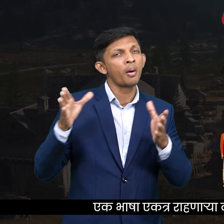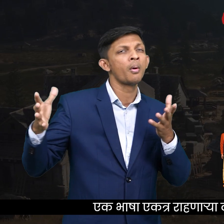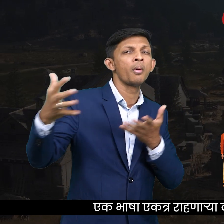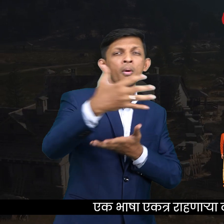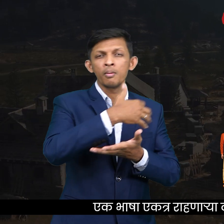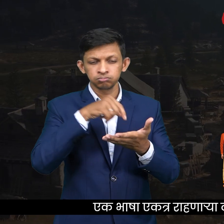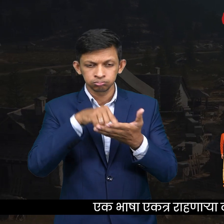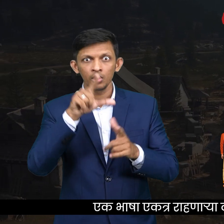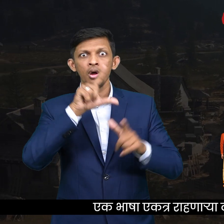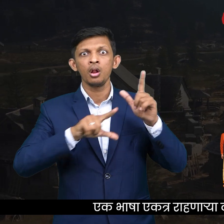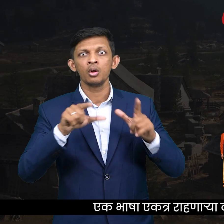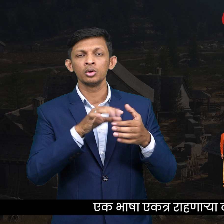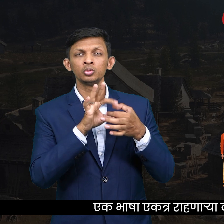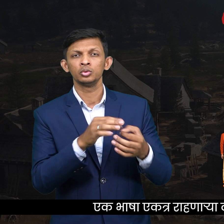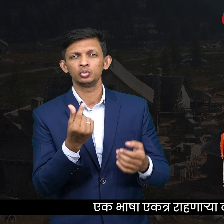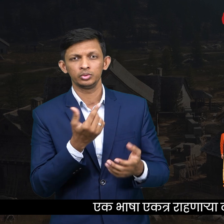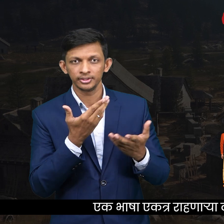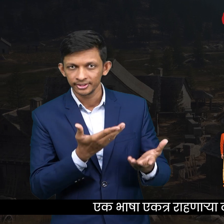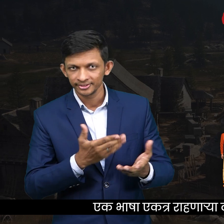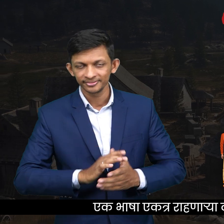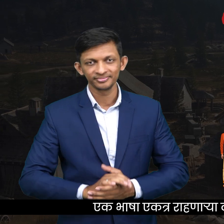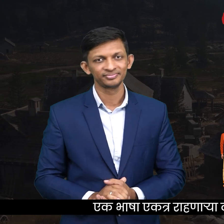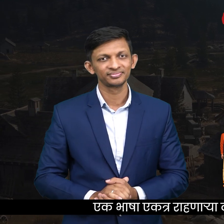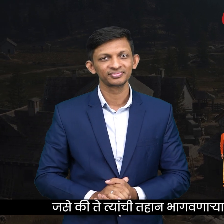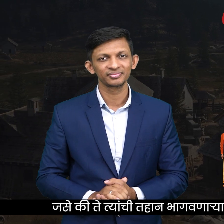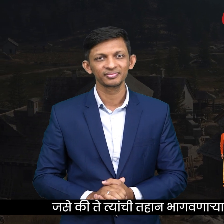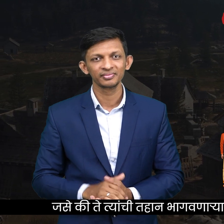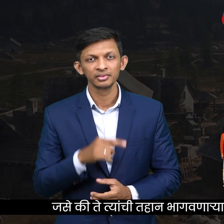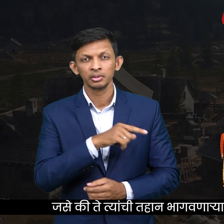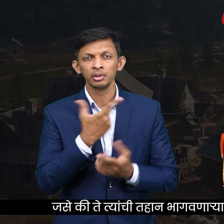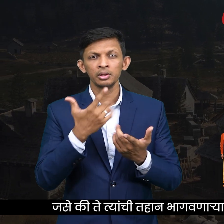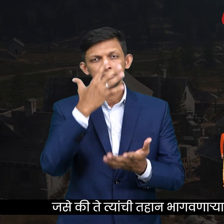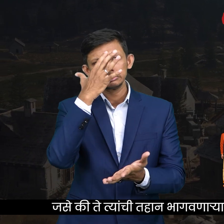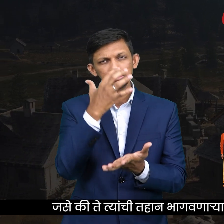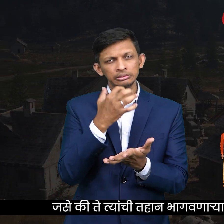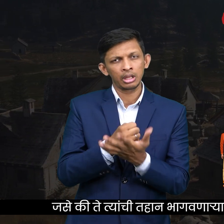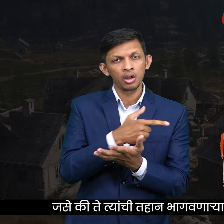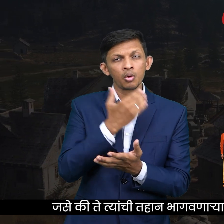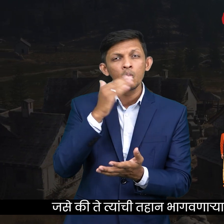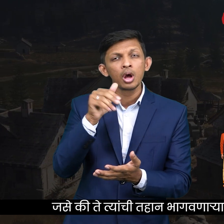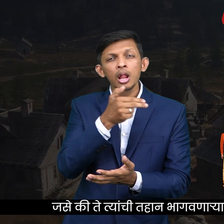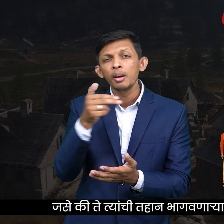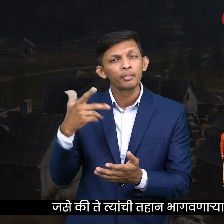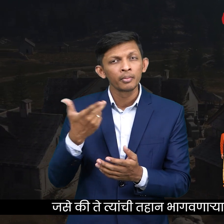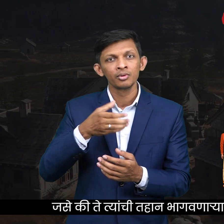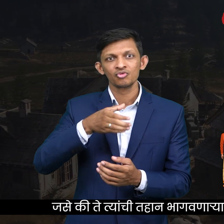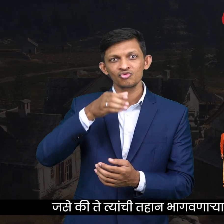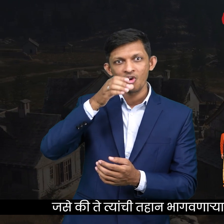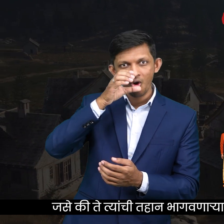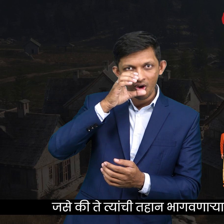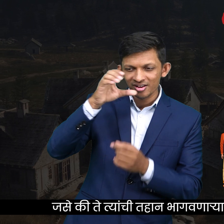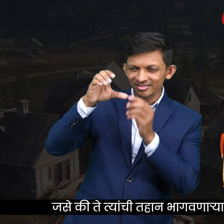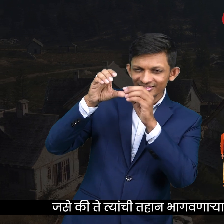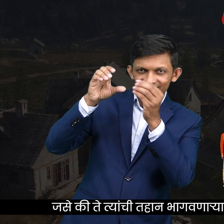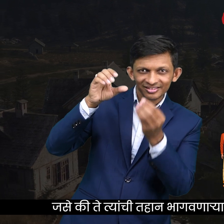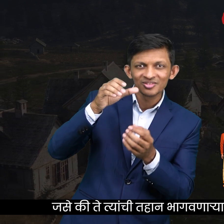जसे की त्यांची तहान भागवणाऱ्या पेयाला